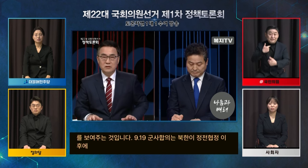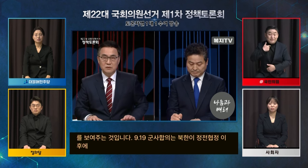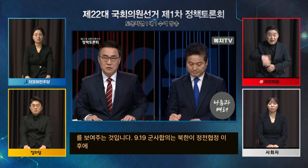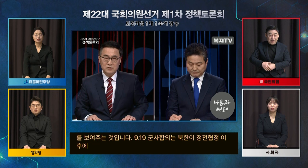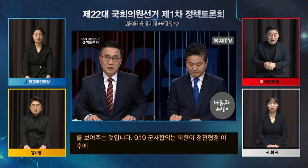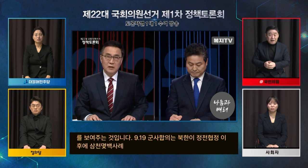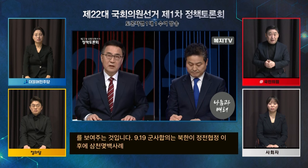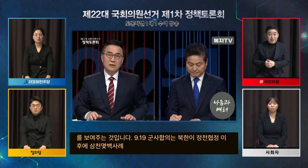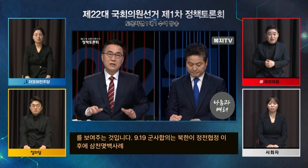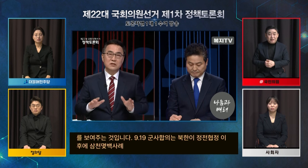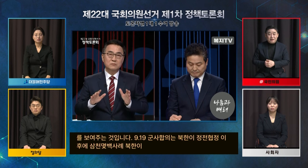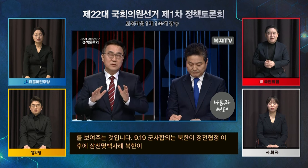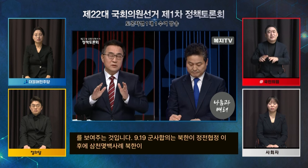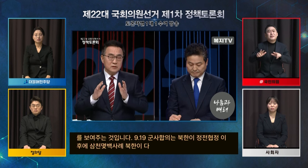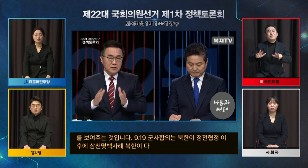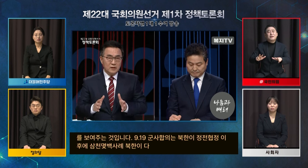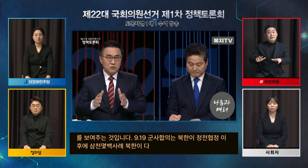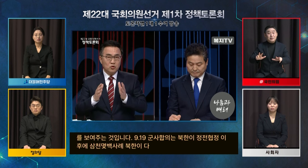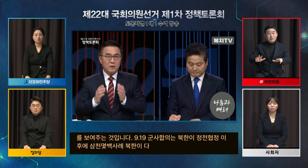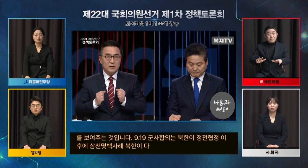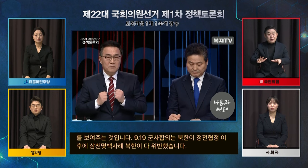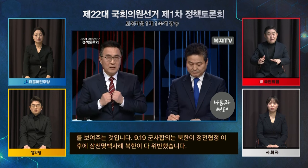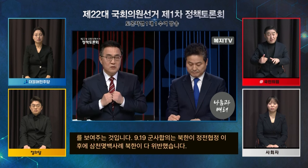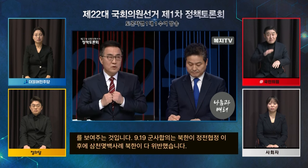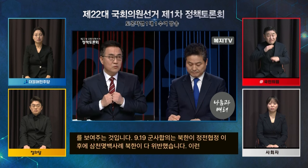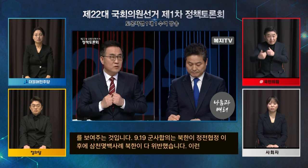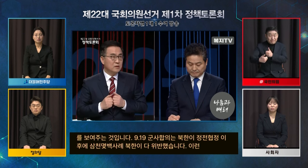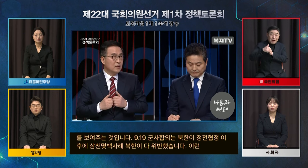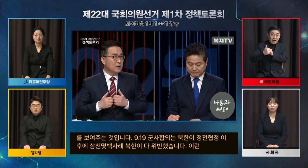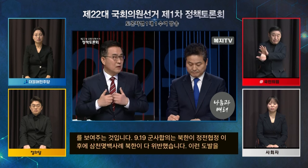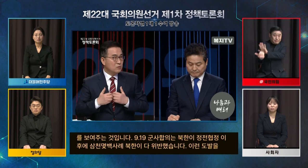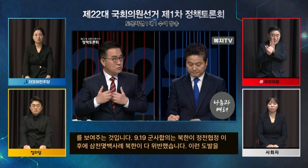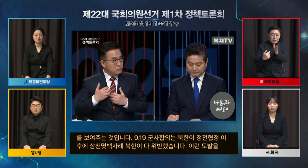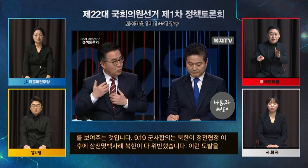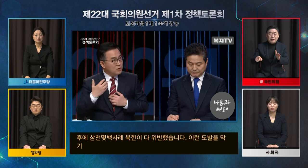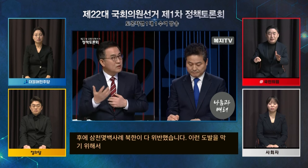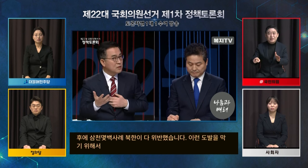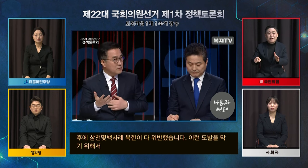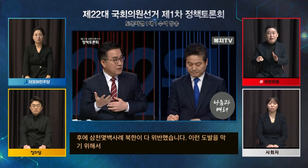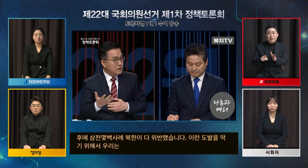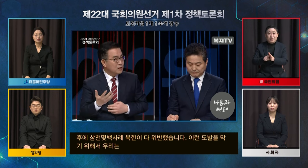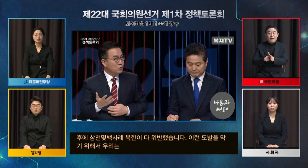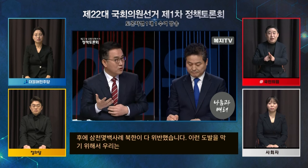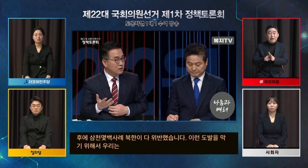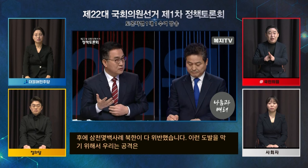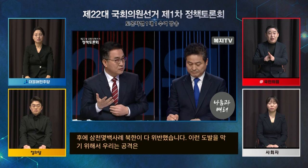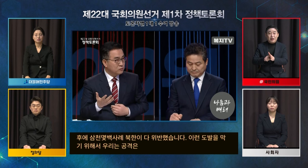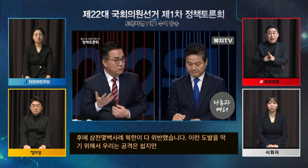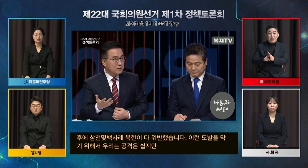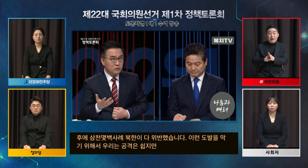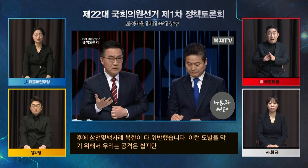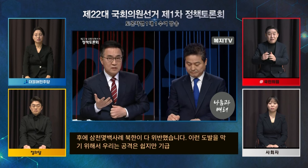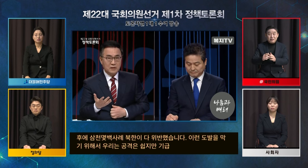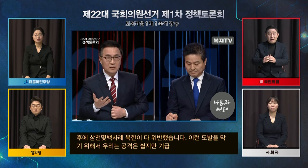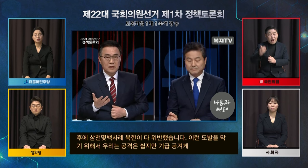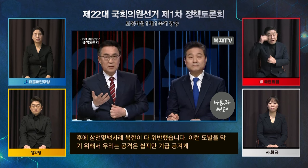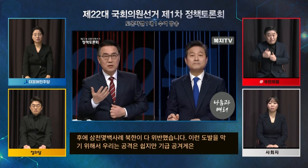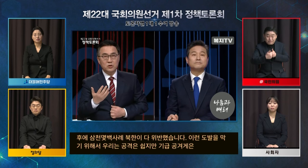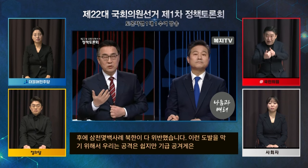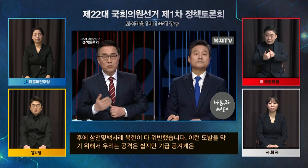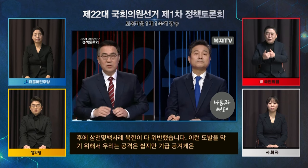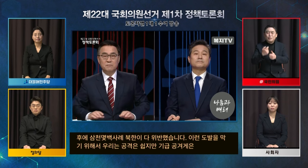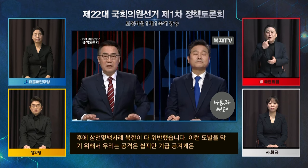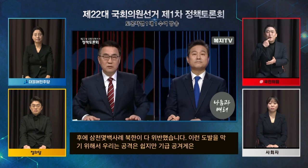유엔군이 한 적이 없습니다. 그런데 지금 그럴 때 이런 도발을 막기 위해서 우리는 공격은 쉽지만 기습 공격은 순간적으로 일어나지만